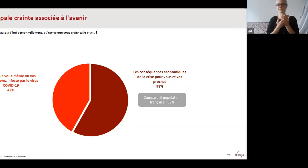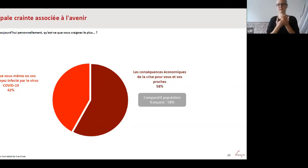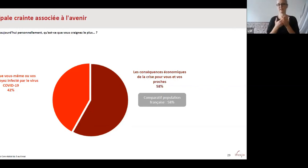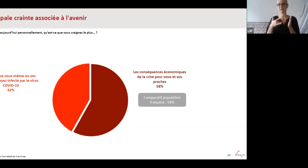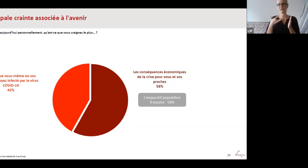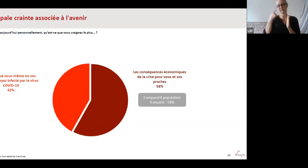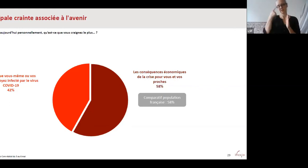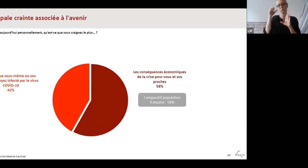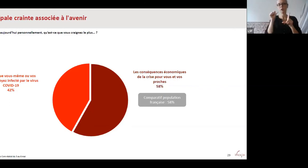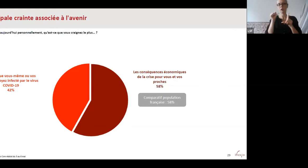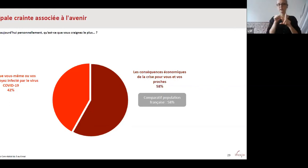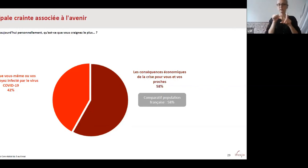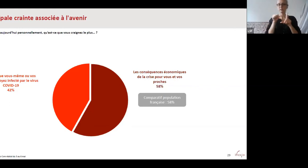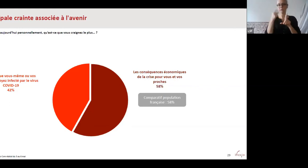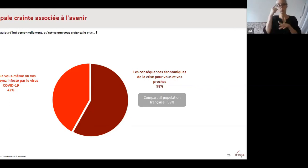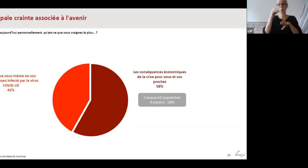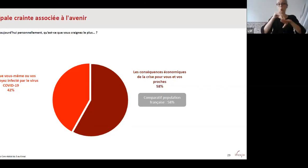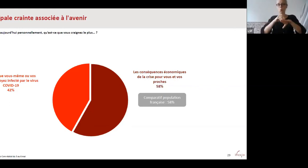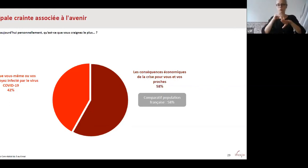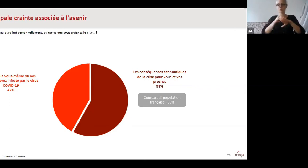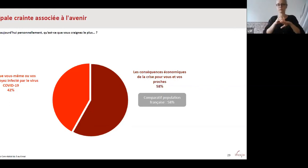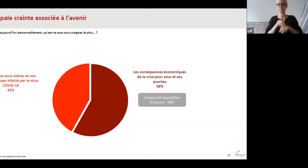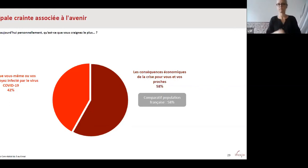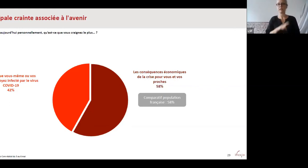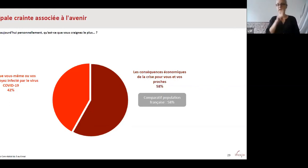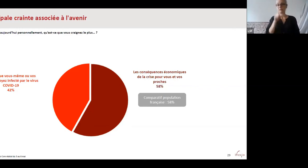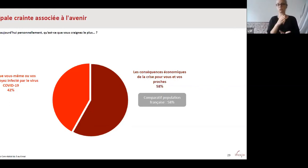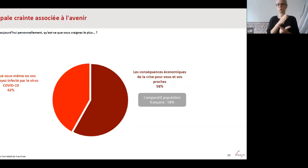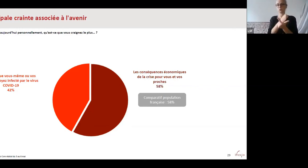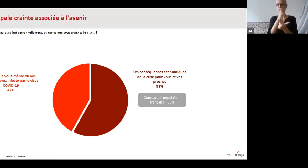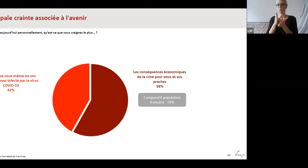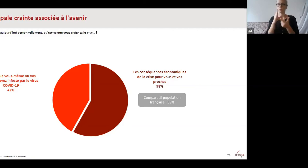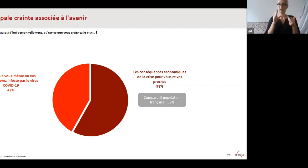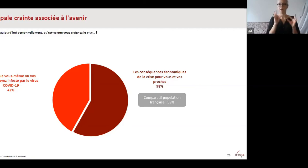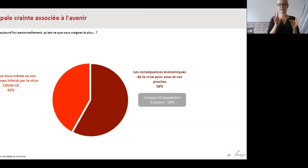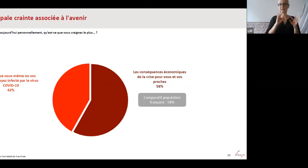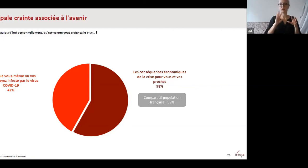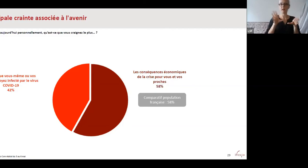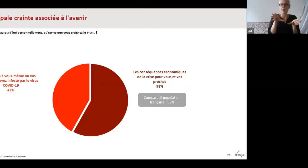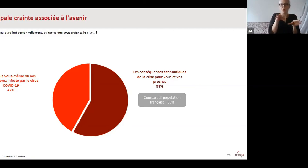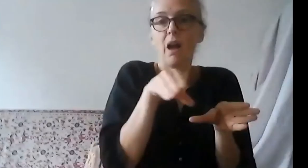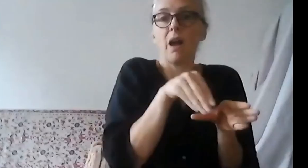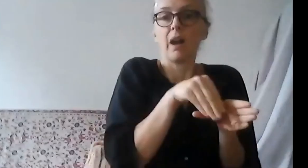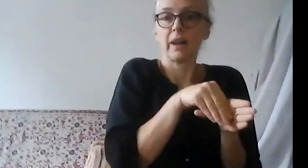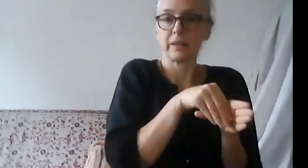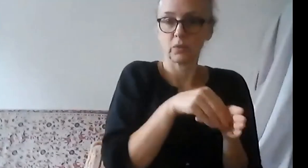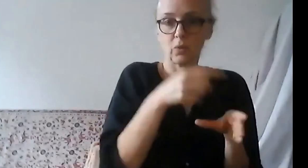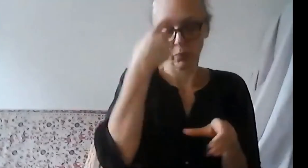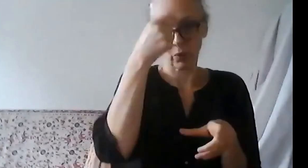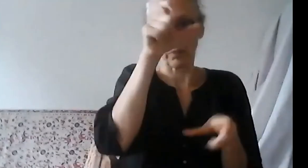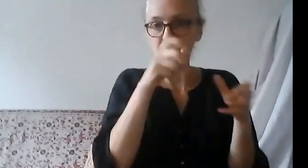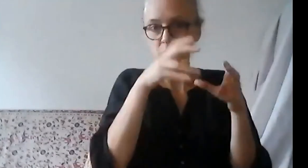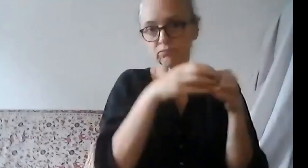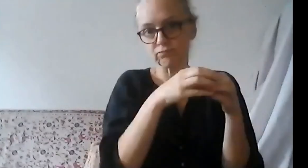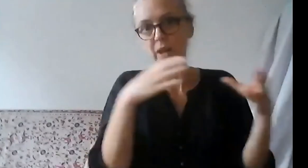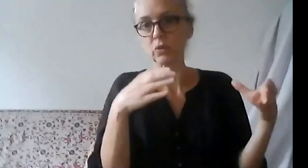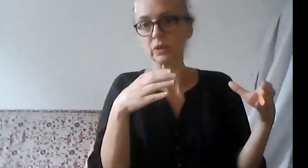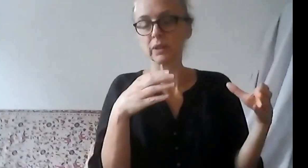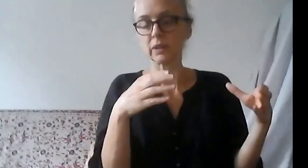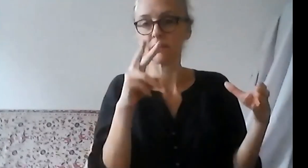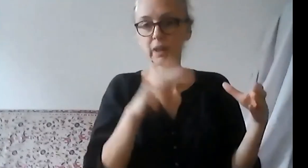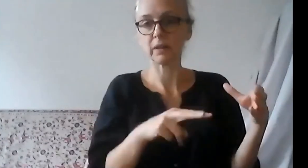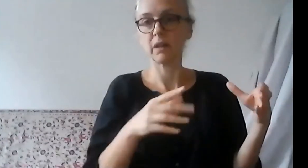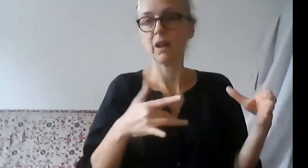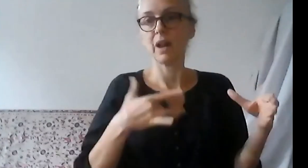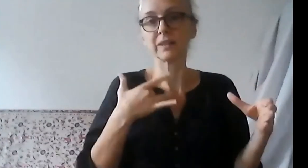Conseil. Il y a deux questions. Il y a une problématique d'insertion qui va concerner un grand monde. Et c'est vrai que c'est intéressant de voir la